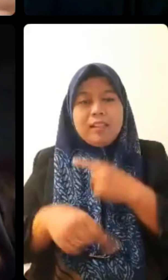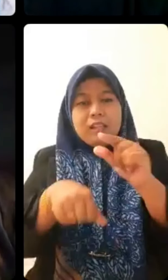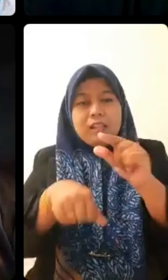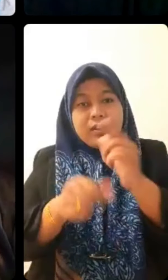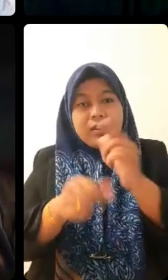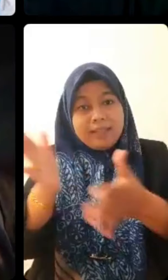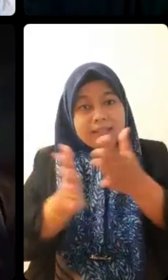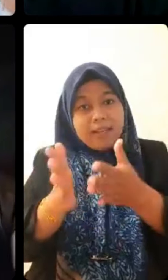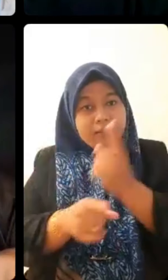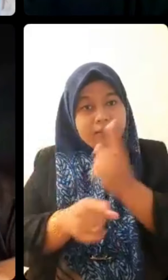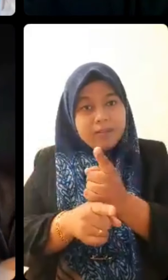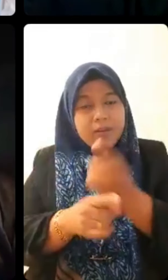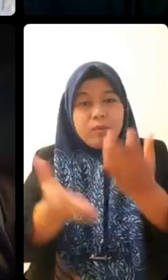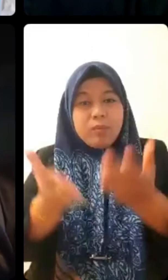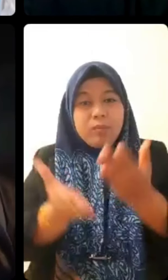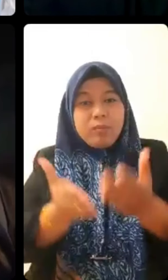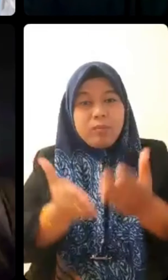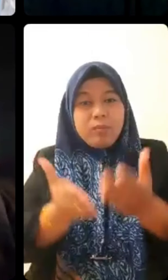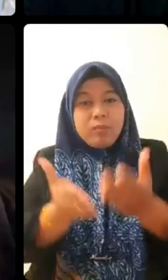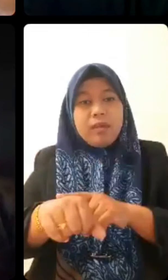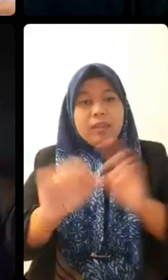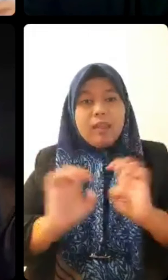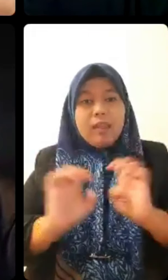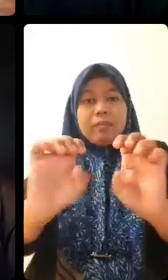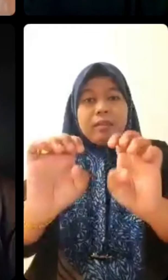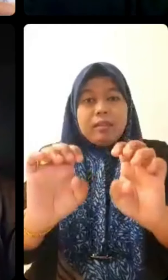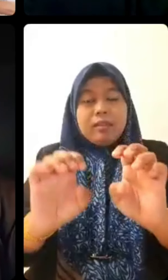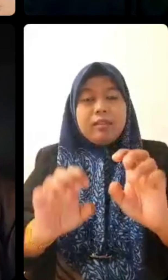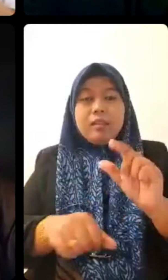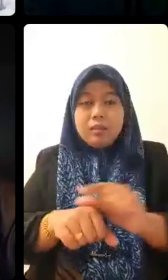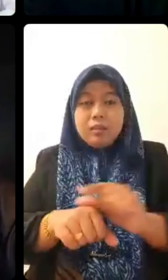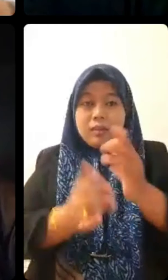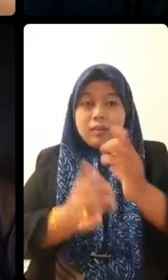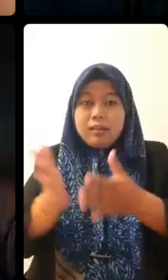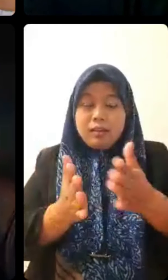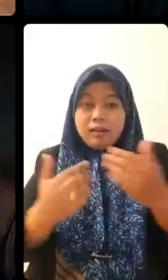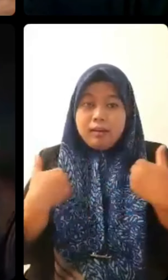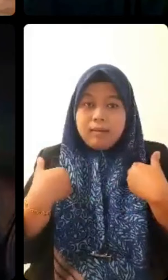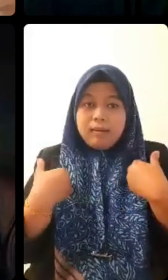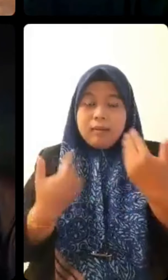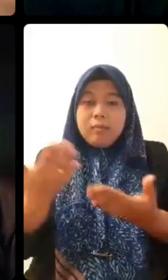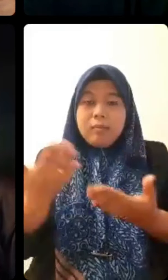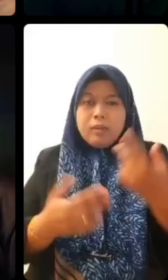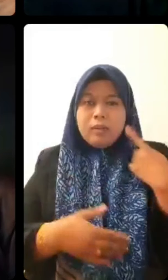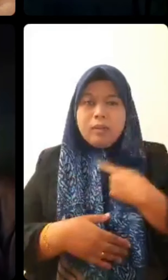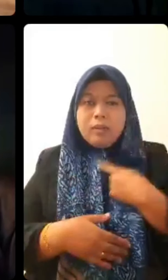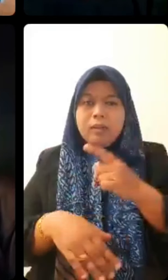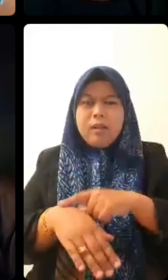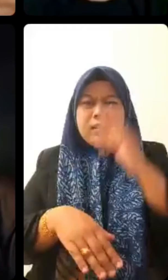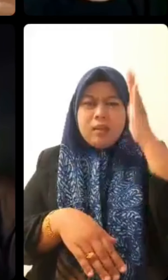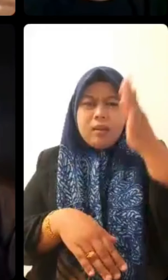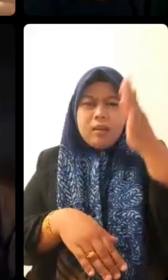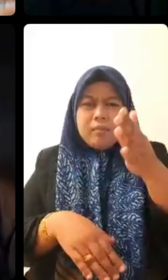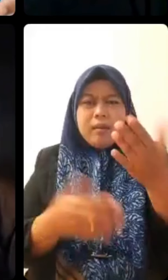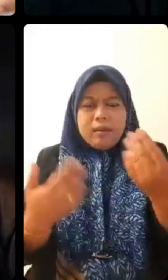waktu kecemasan. Kita tak tahu bila kita akan berdepan untuk gunakan bahasa isyarat ini. So pentingnya untuk belajar bahasa isyarat ini.